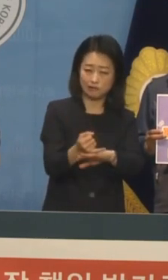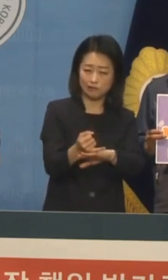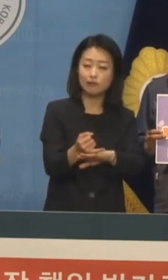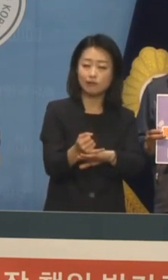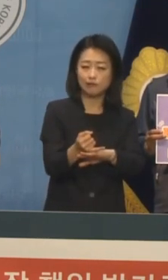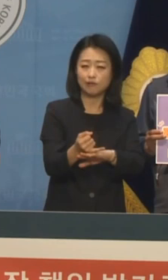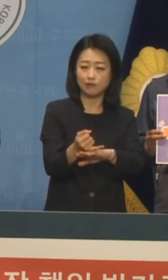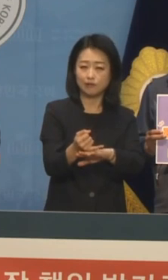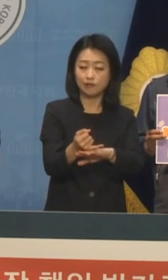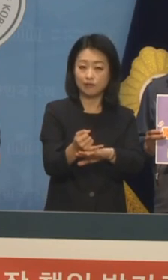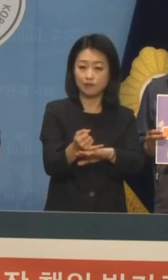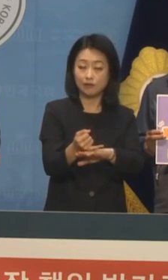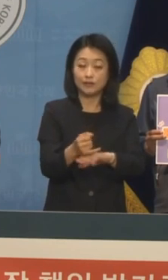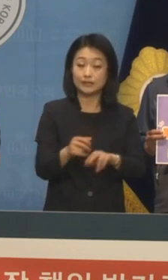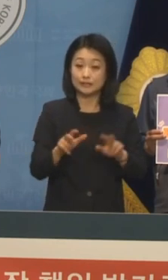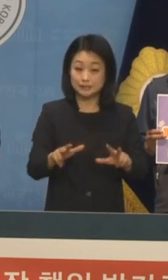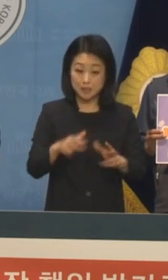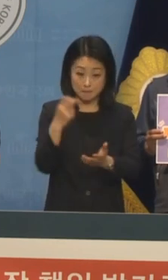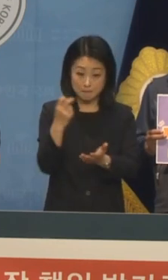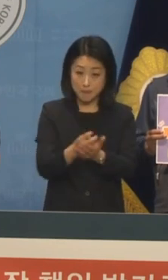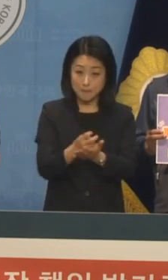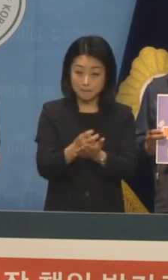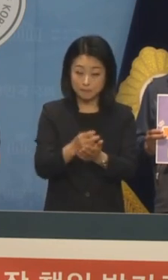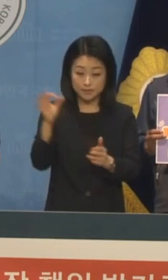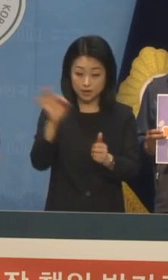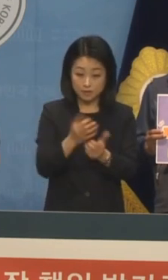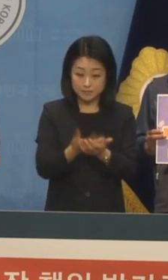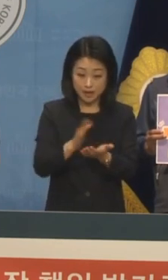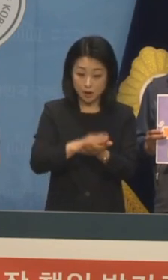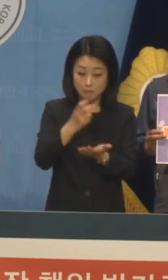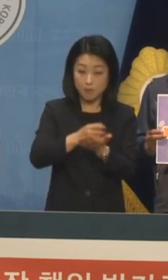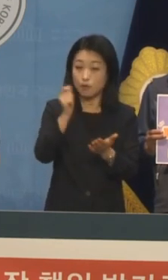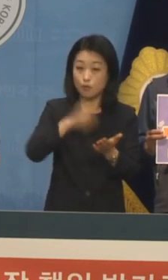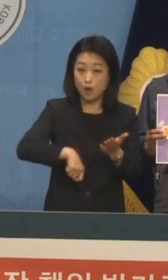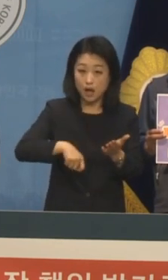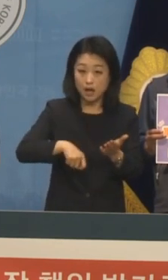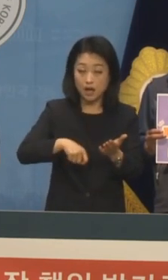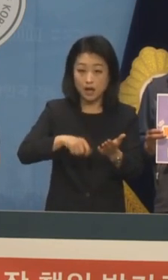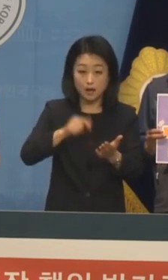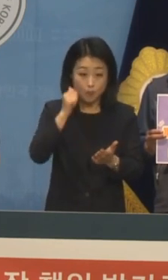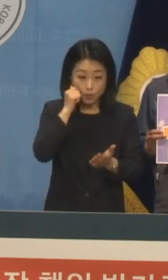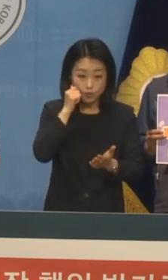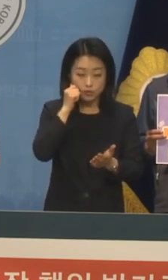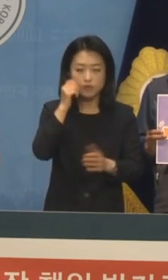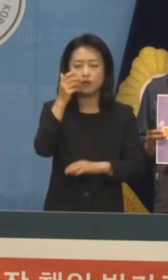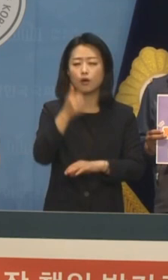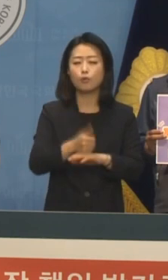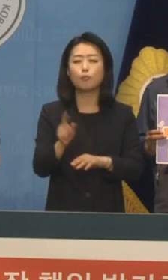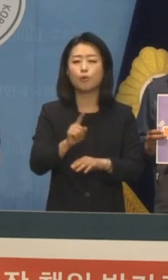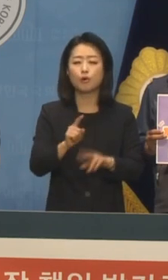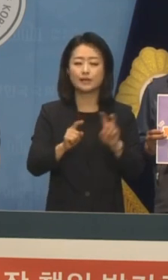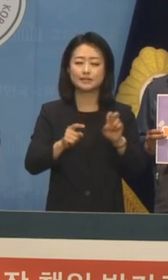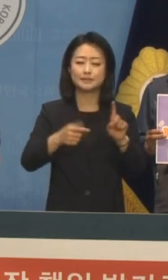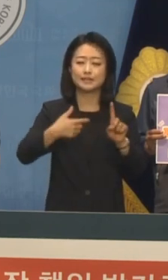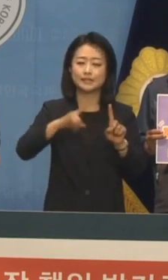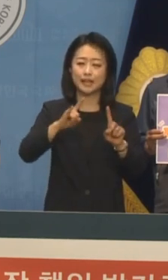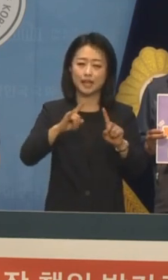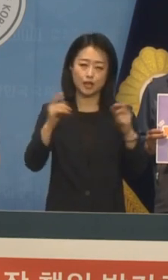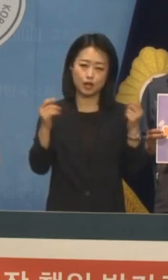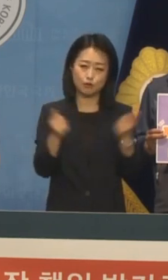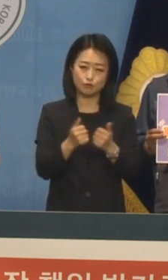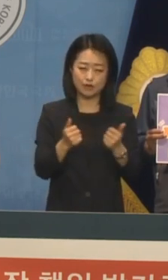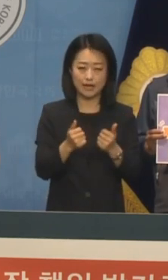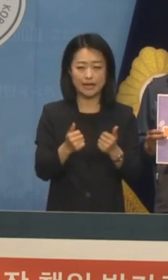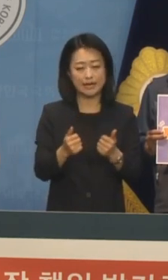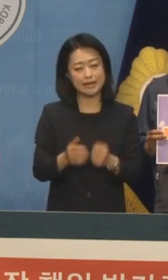있는 상황에서 만약 이러한 법안마저 통과시키지 않는다면 과연 어떻게 21대 국회가 유종의 미를 거둘 수